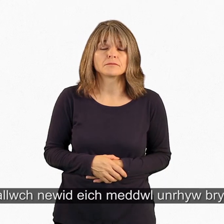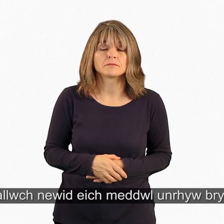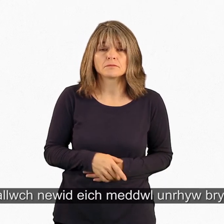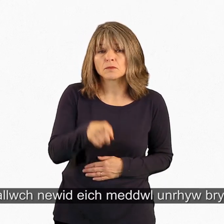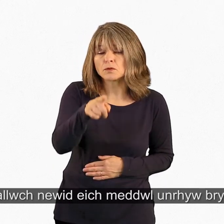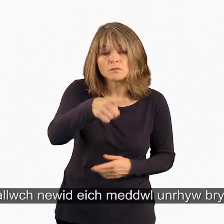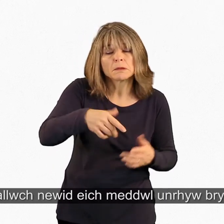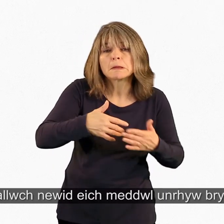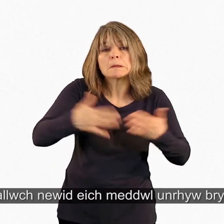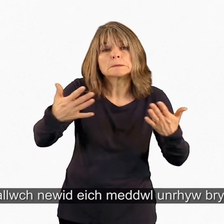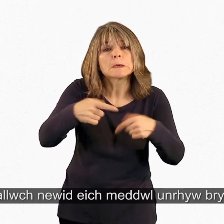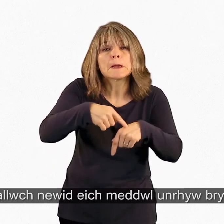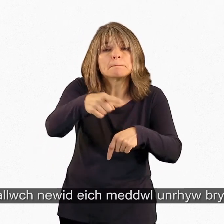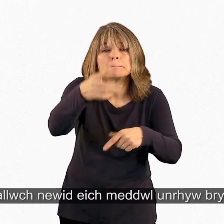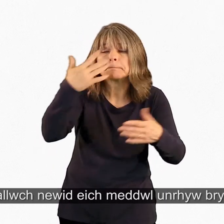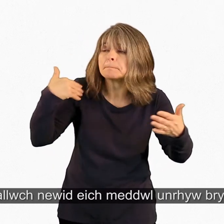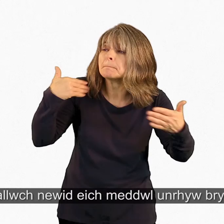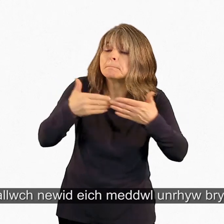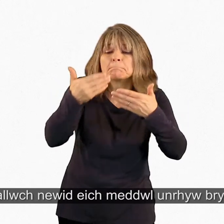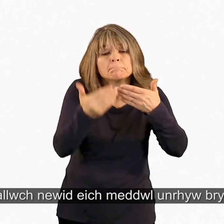Gallwch newid eich meddwl unrhyw bryd